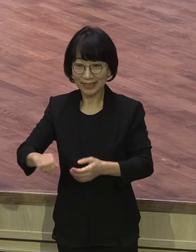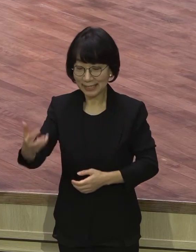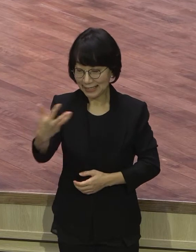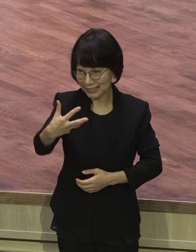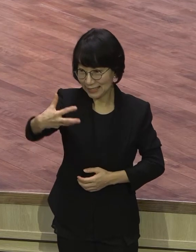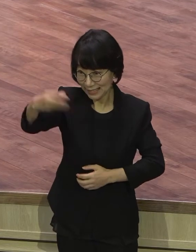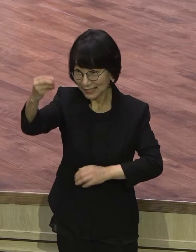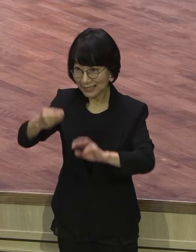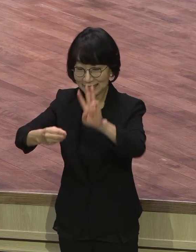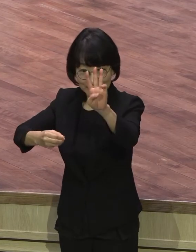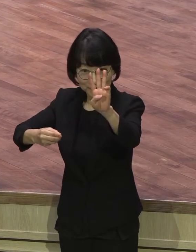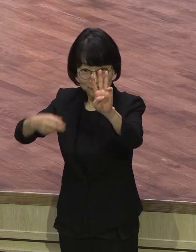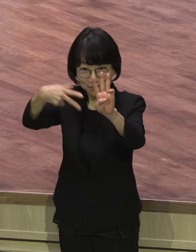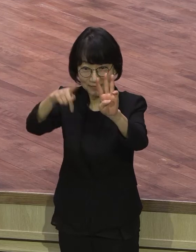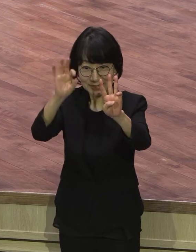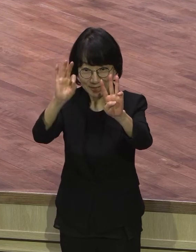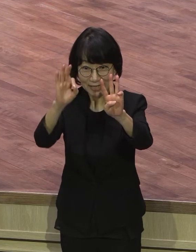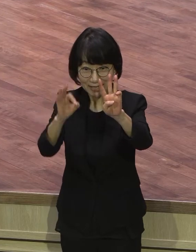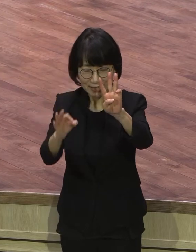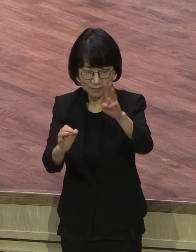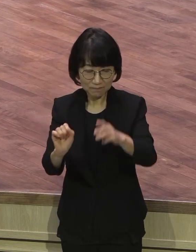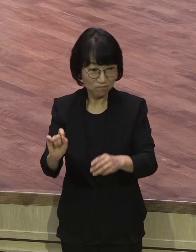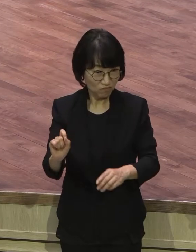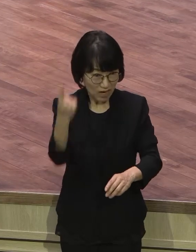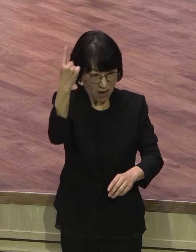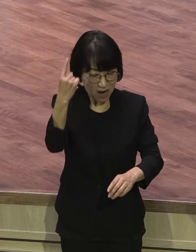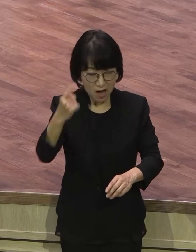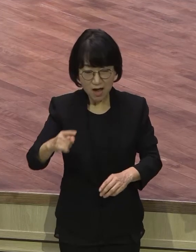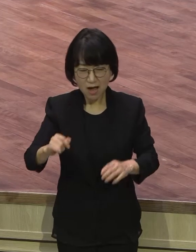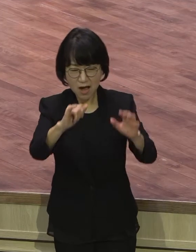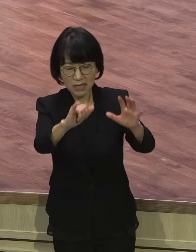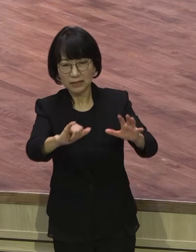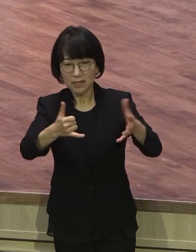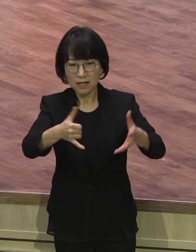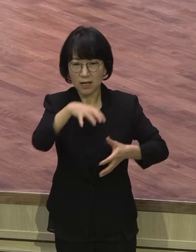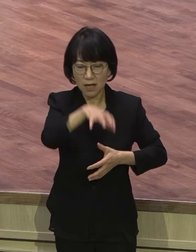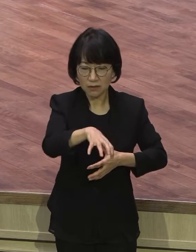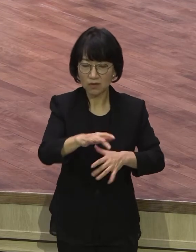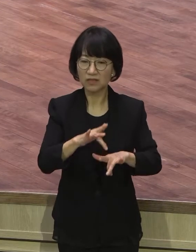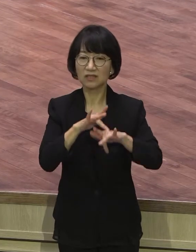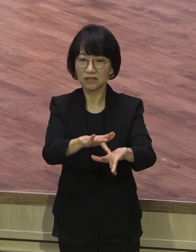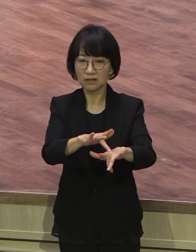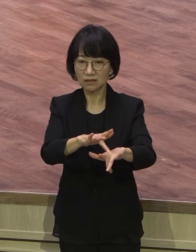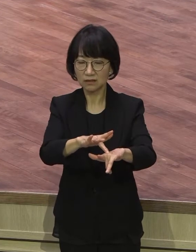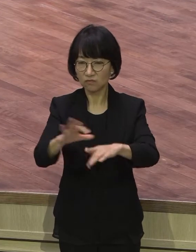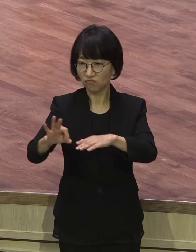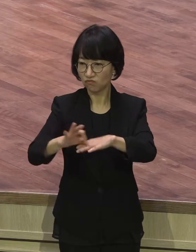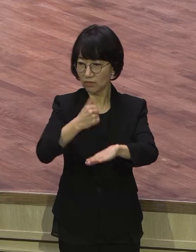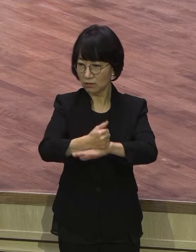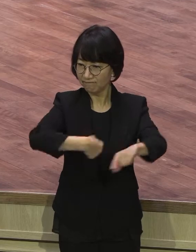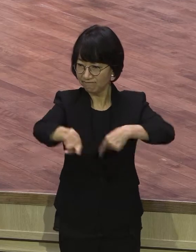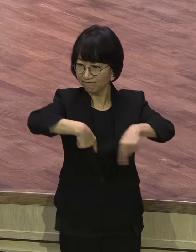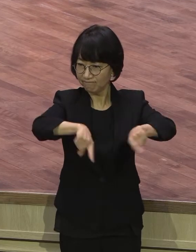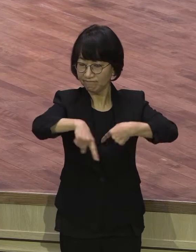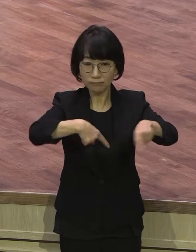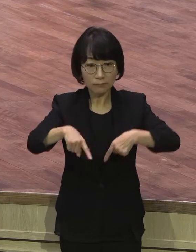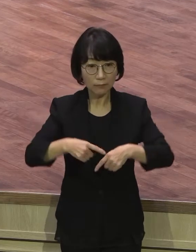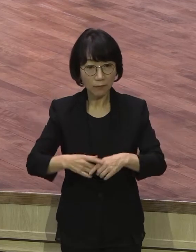창세기 3장 사건 이후로 이 땅에서 여전히 사단은 왕노릇 하고 있어요. 이 세상 왕은